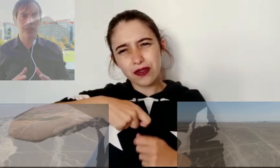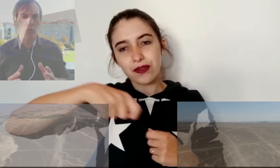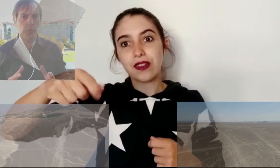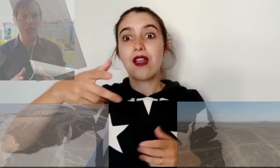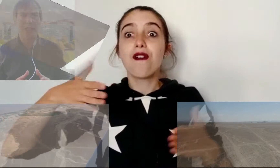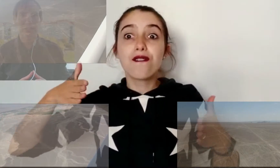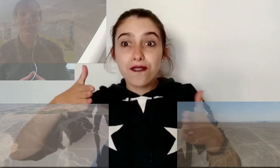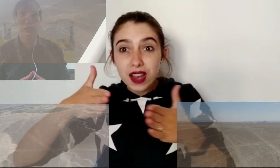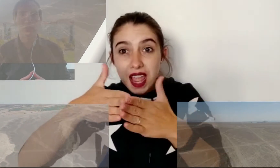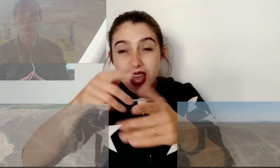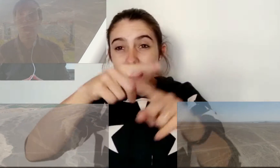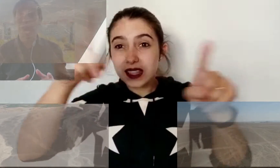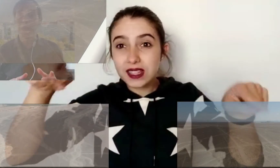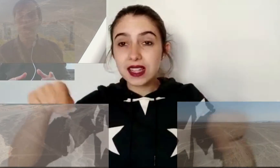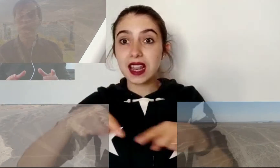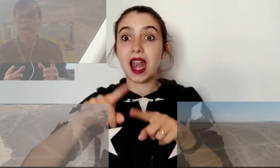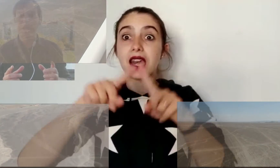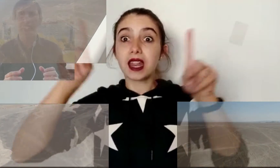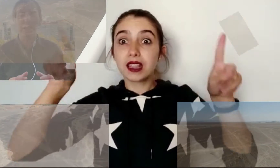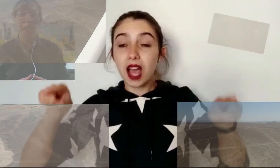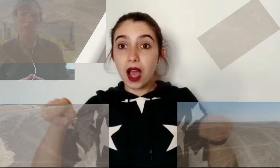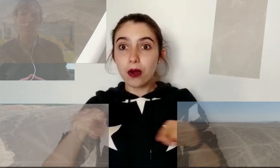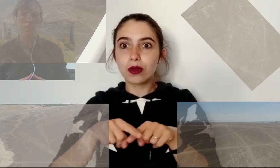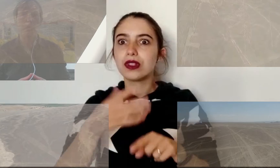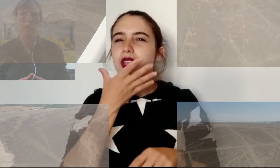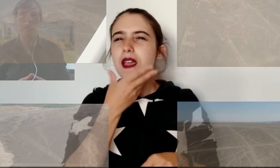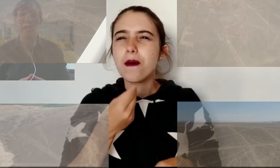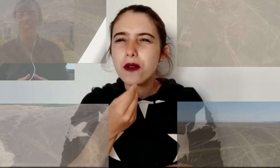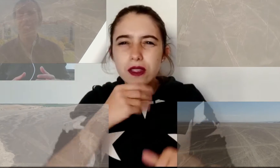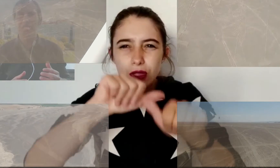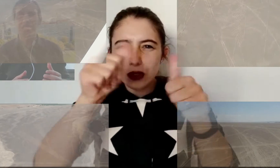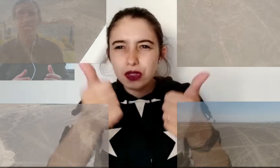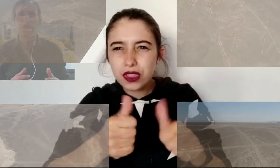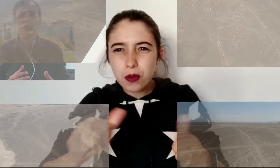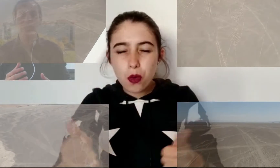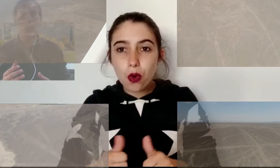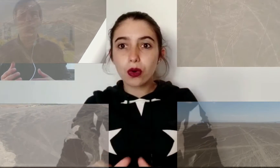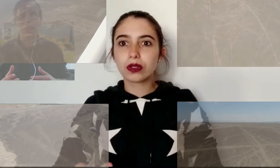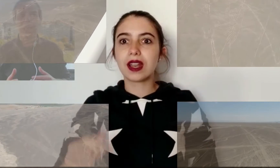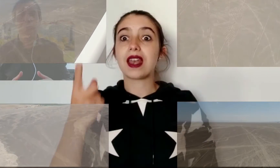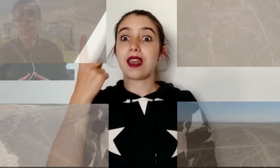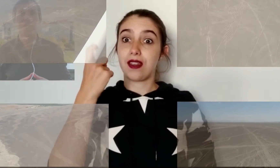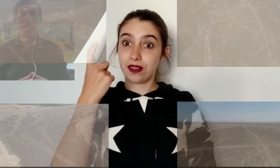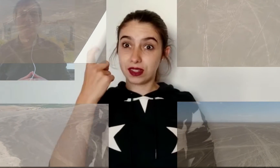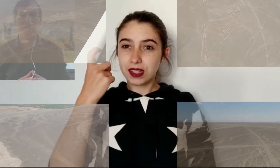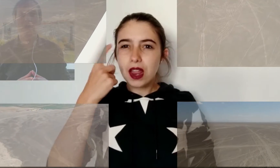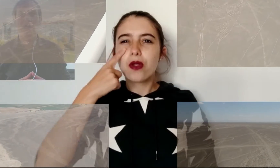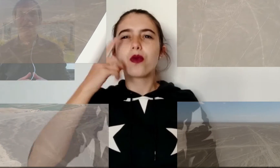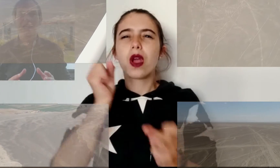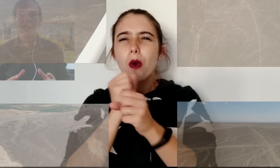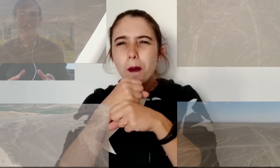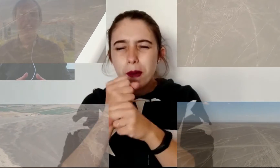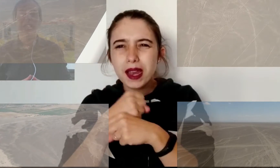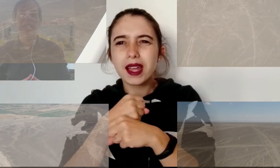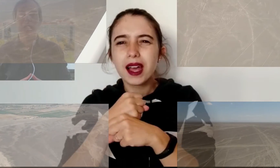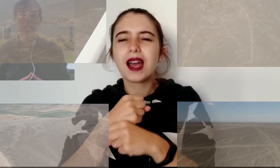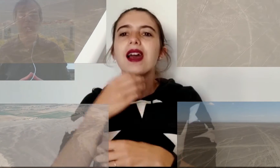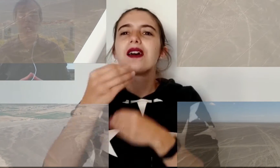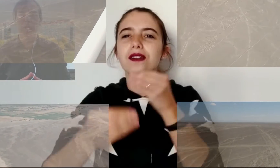descomunales rectángulos y bellos e intrincados dibujos necesitaron de una compleja planificación digna de los mejores